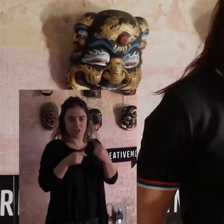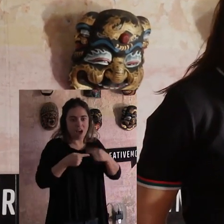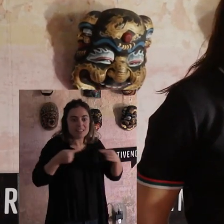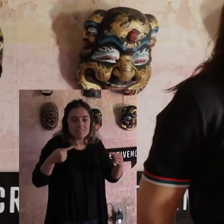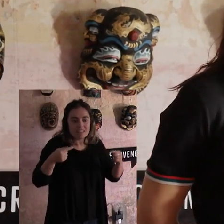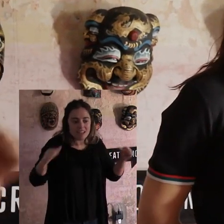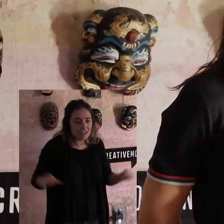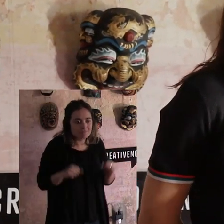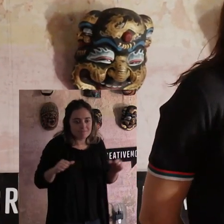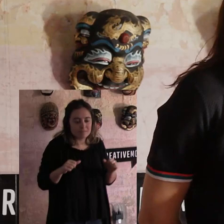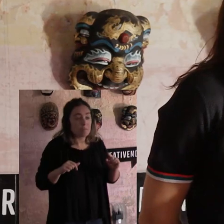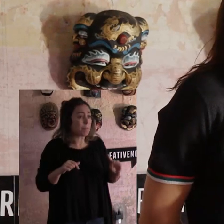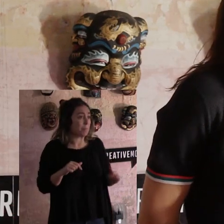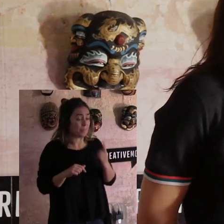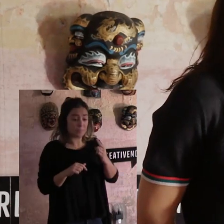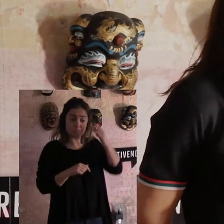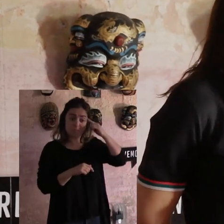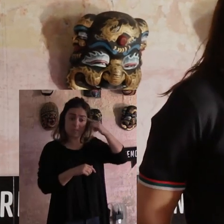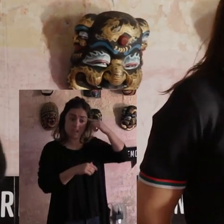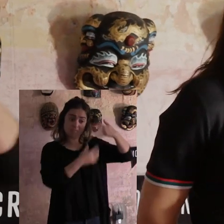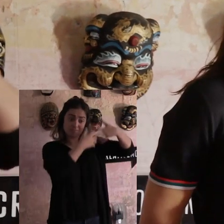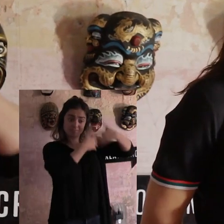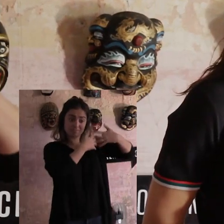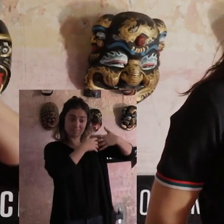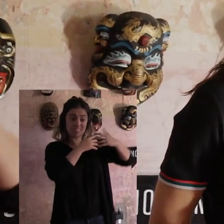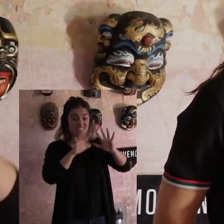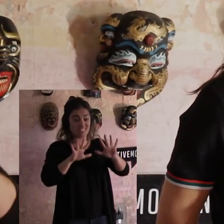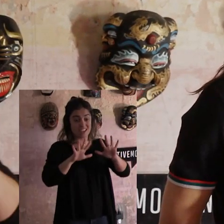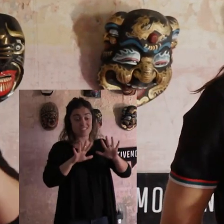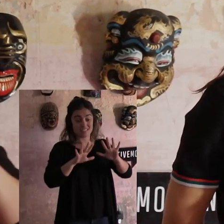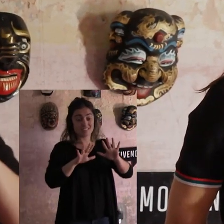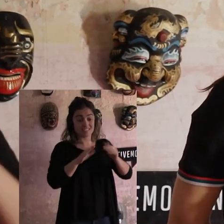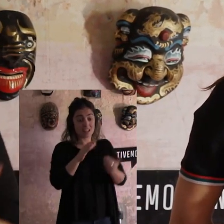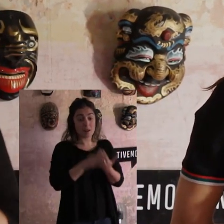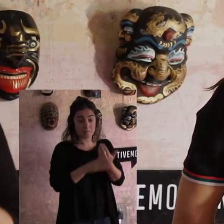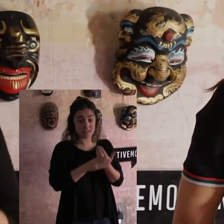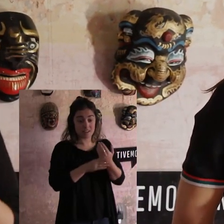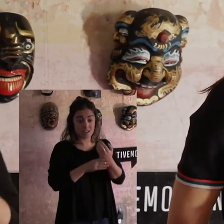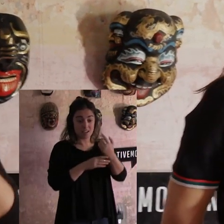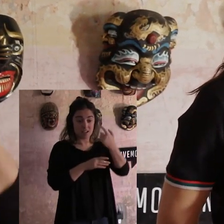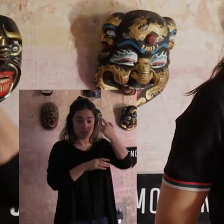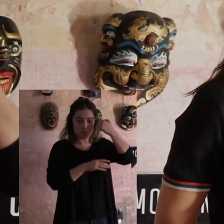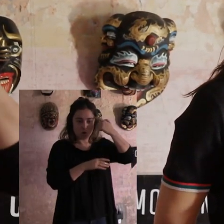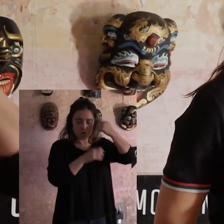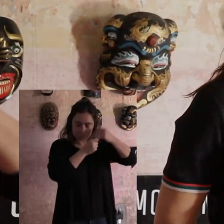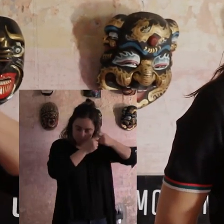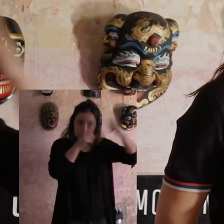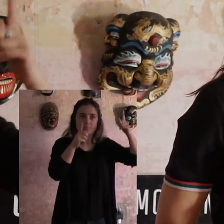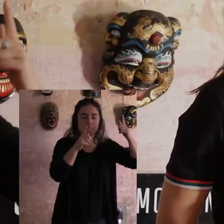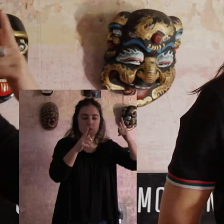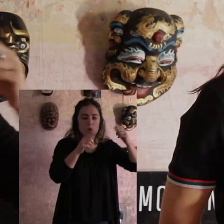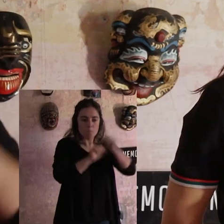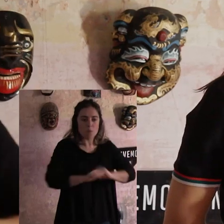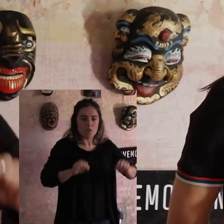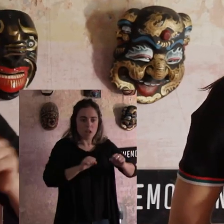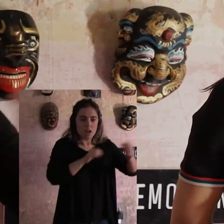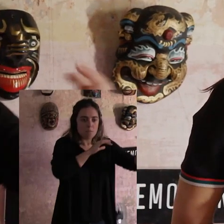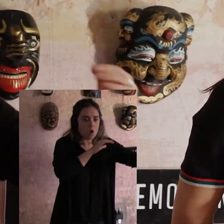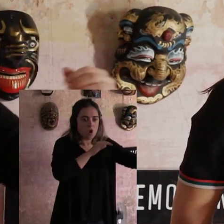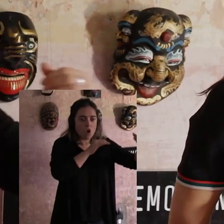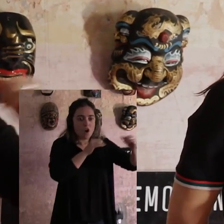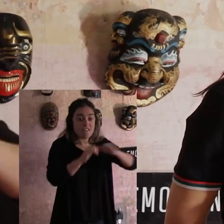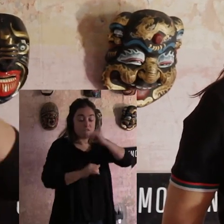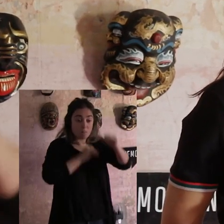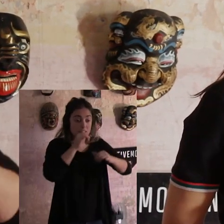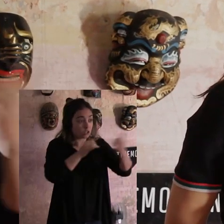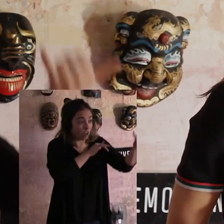ya, primero que el cerebro no se despierta como hasta las 10 de la mañana, realmente, para asimilar la información, ¿sí? Entonces, eso por una